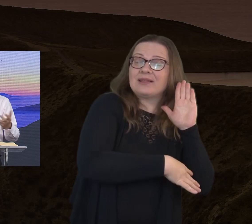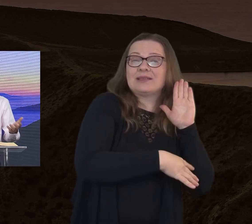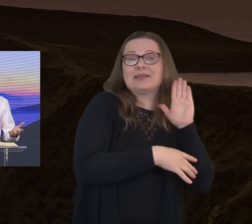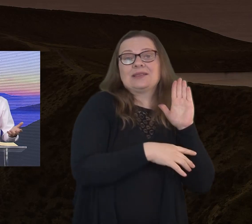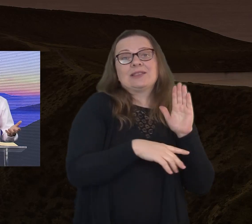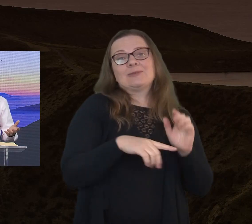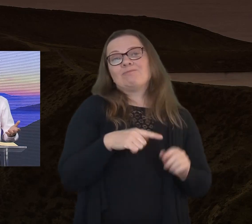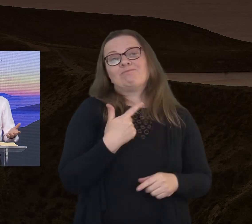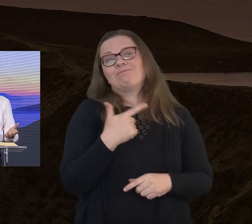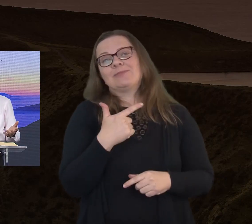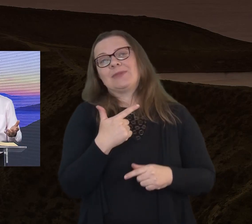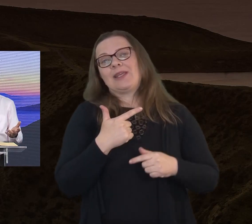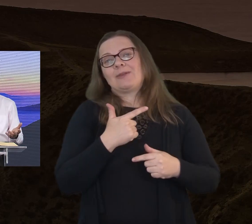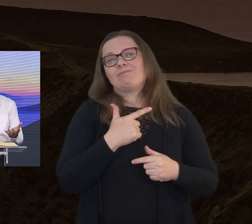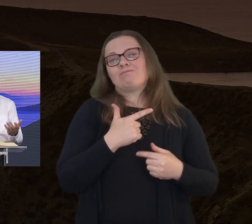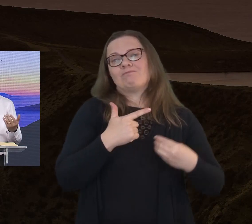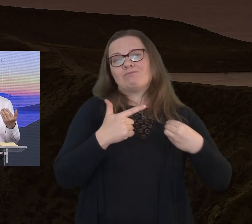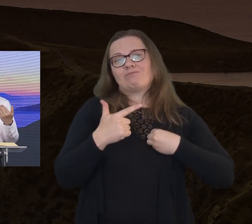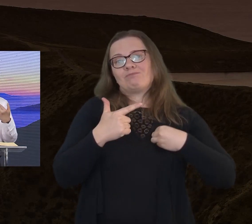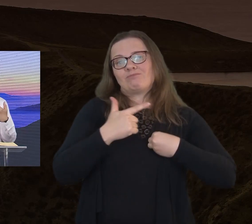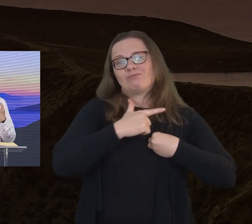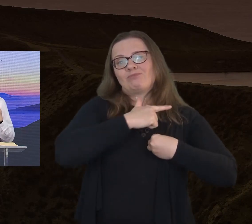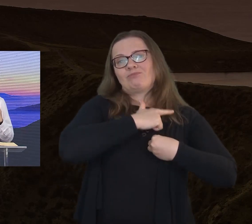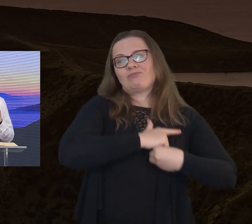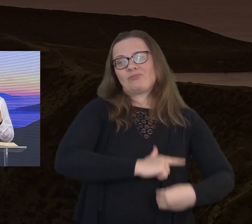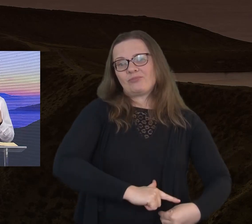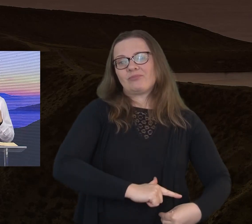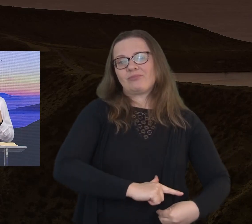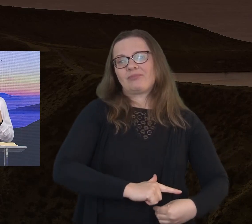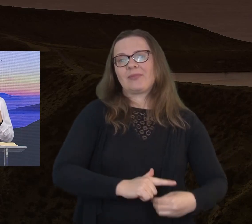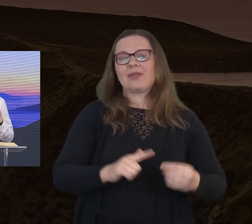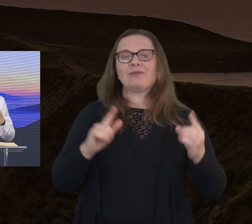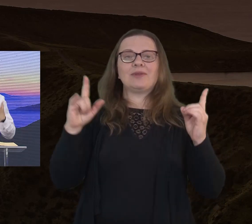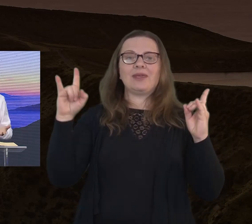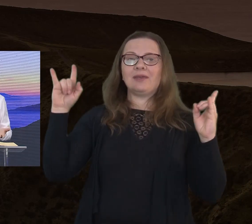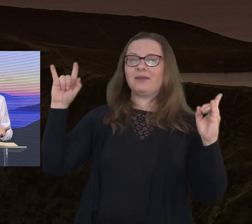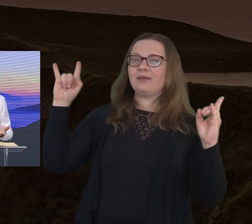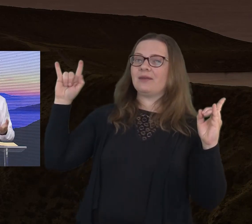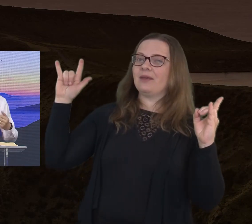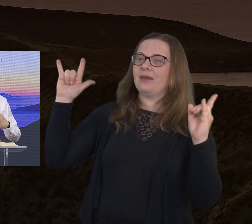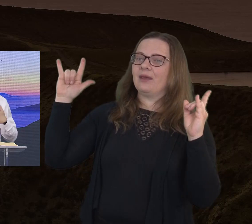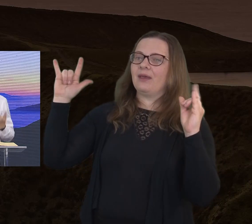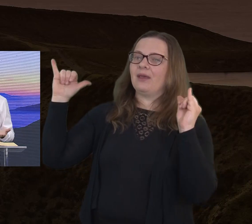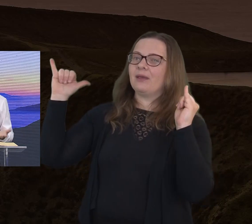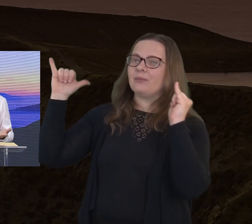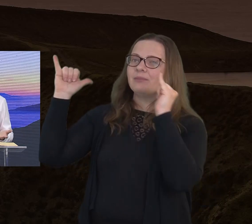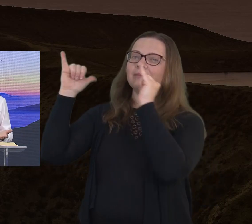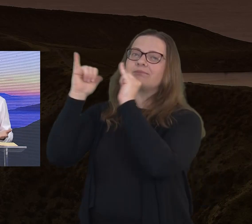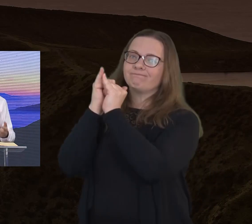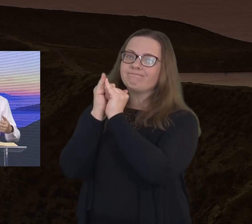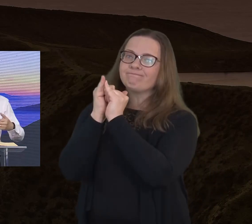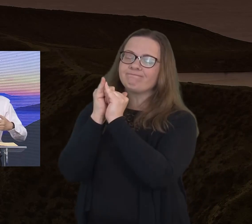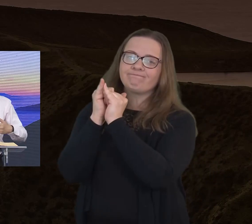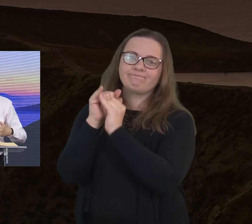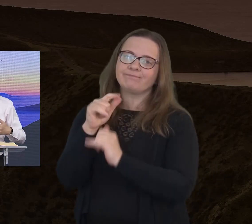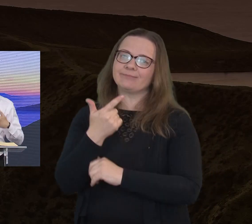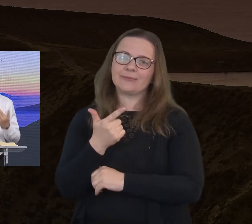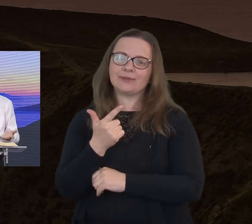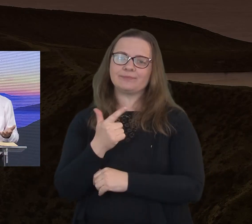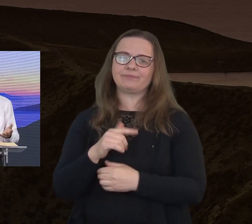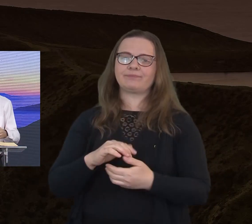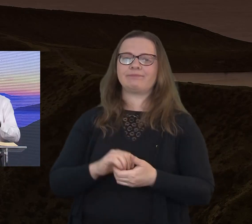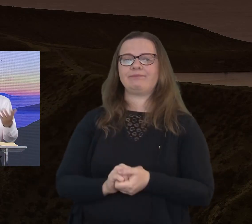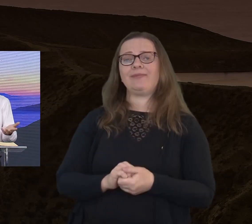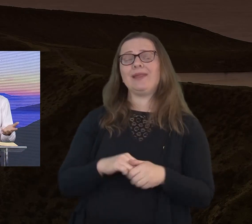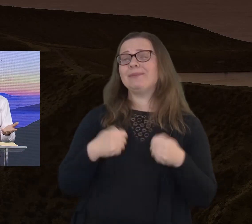numa enrascada. Para Deus poder perdoar os seus pecados, ele teria que morrer, teria que derramar o seu sangue. Se ele derramasse